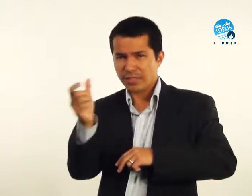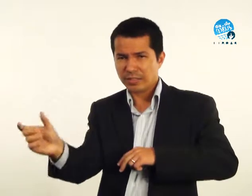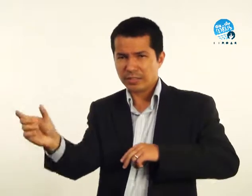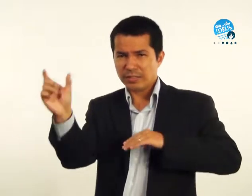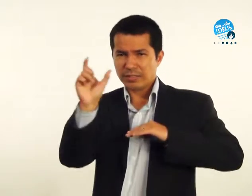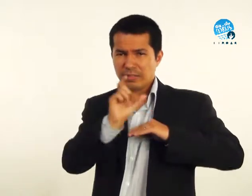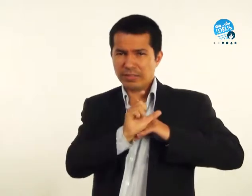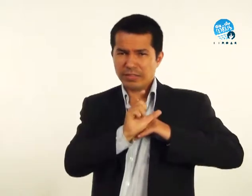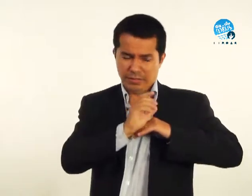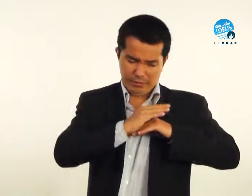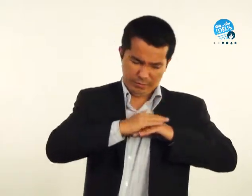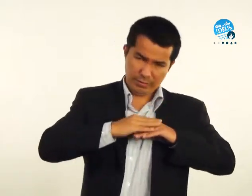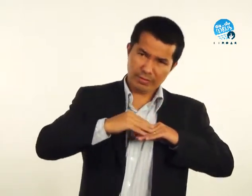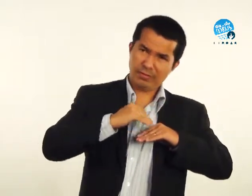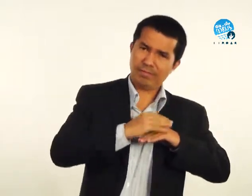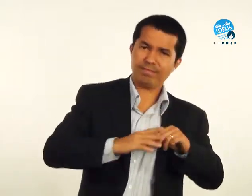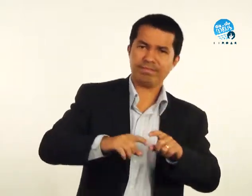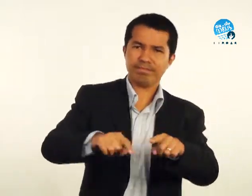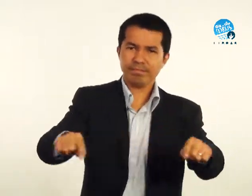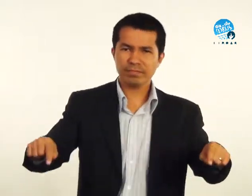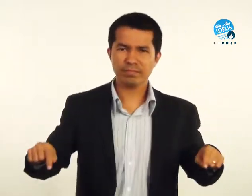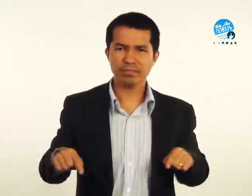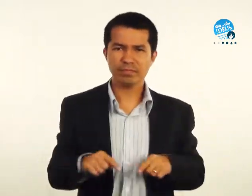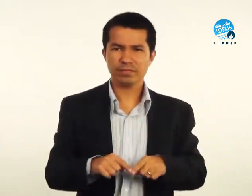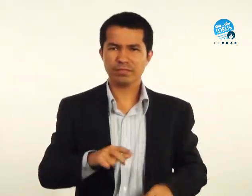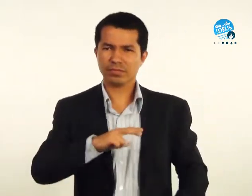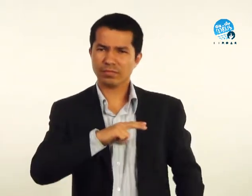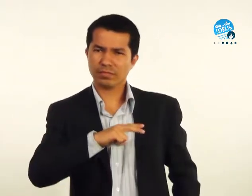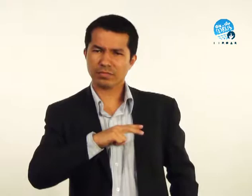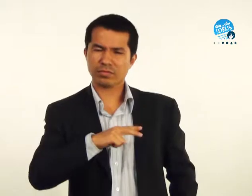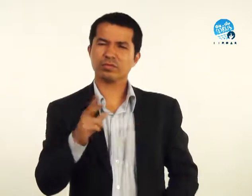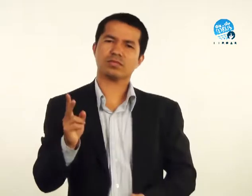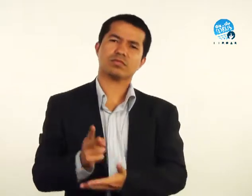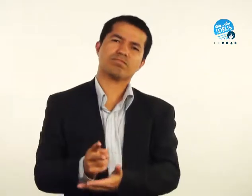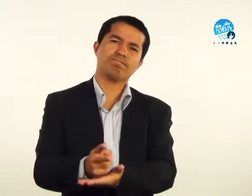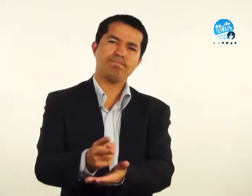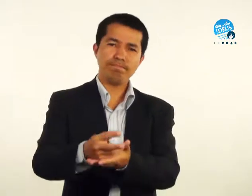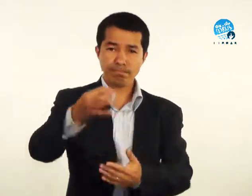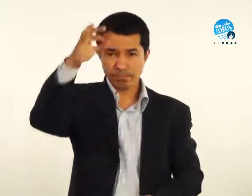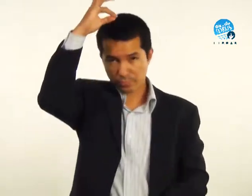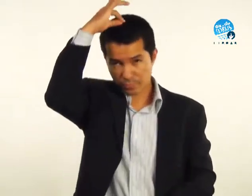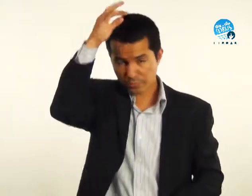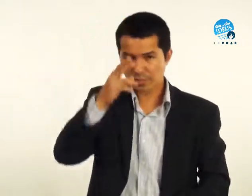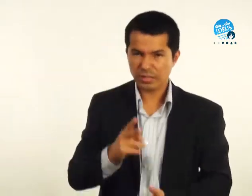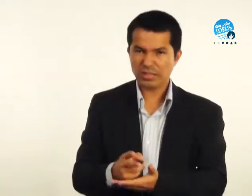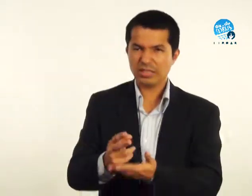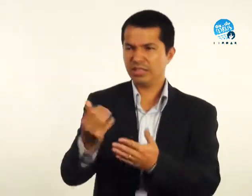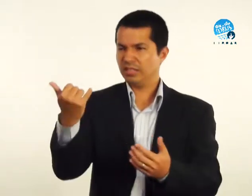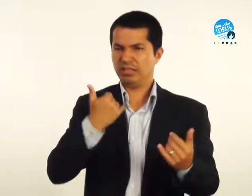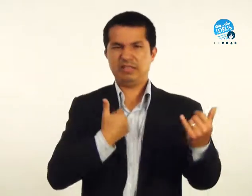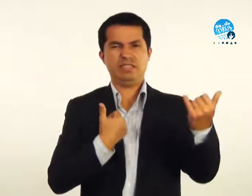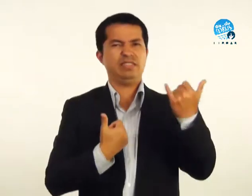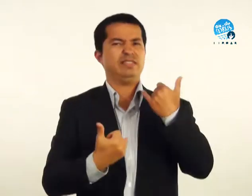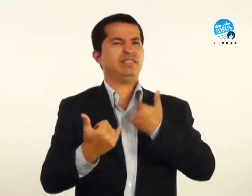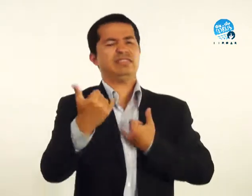Ele fala às vezes quando a gente está num culto, ou quando a gente está no quarto da gente, mas Ele está sempre falando com a gente: